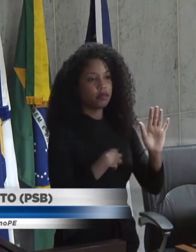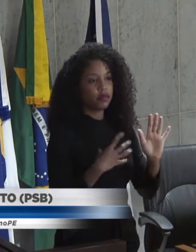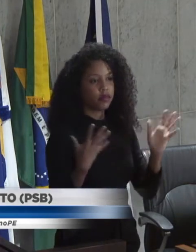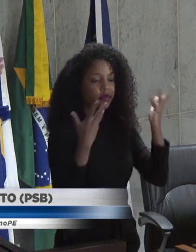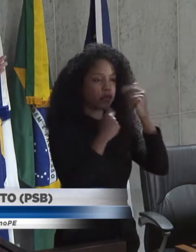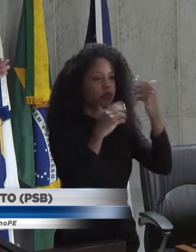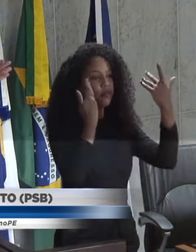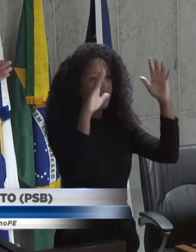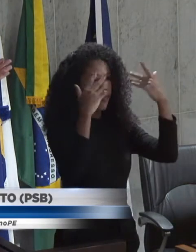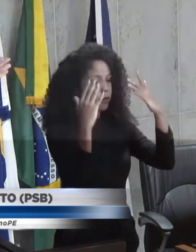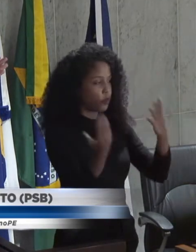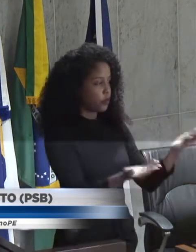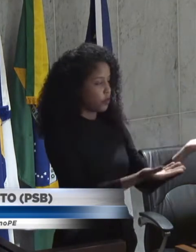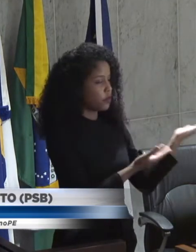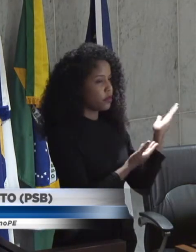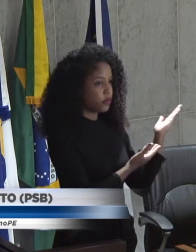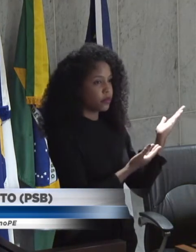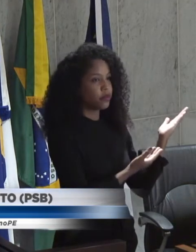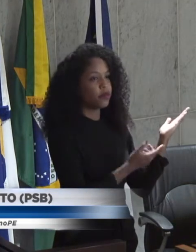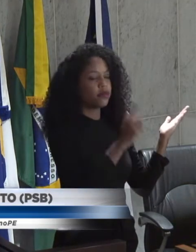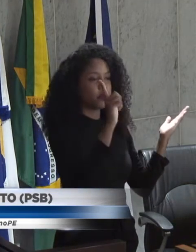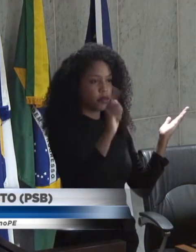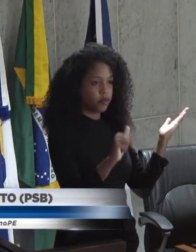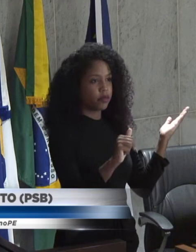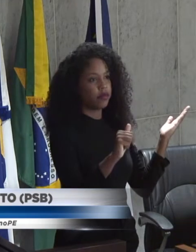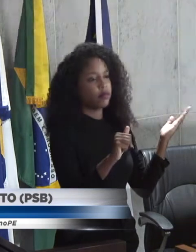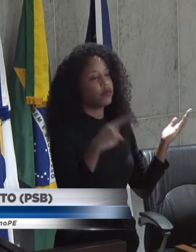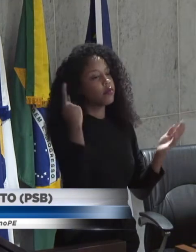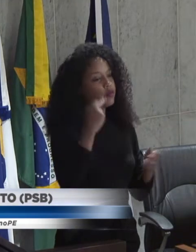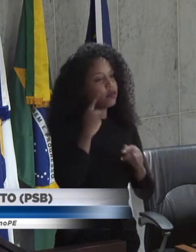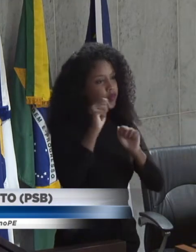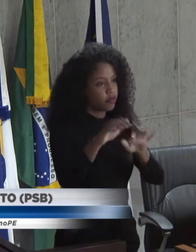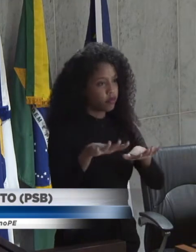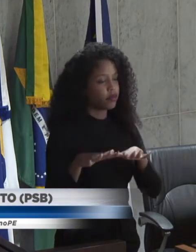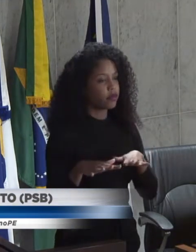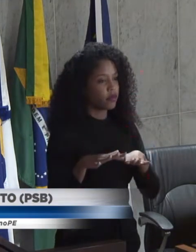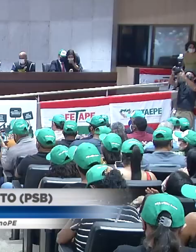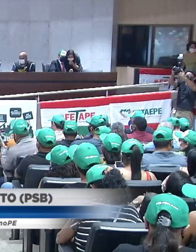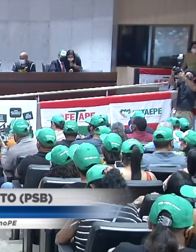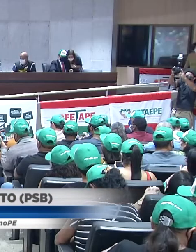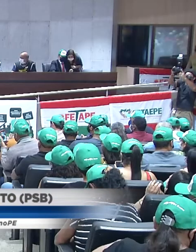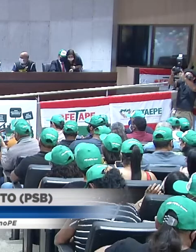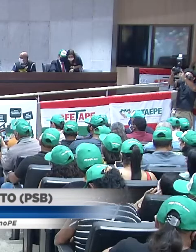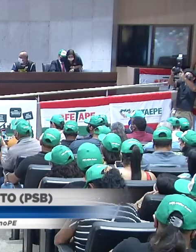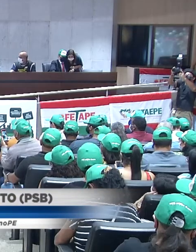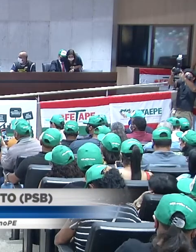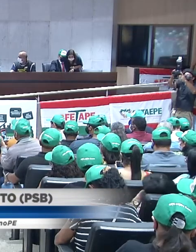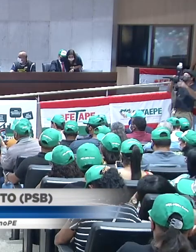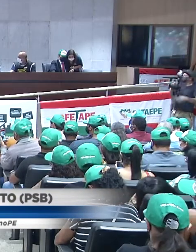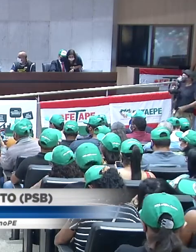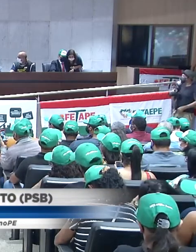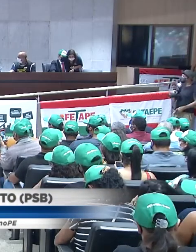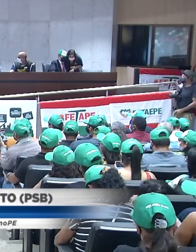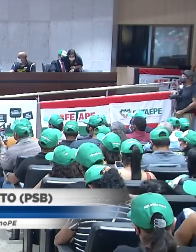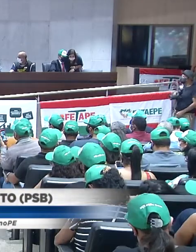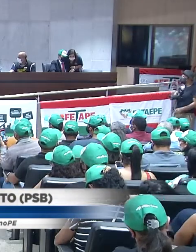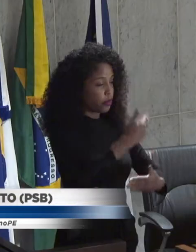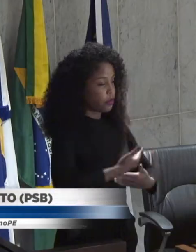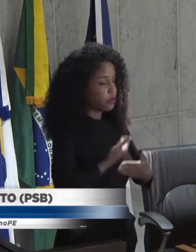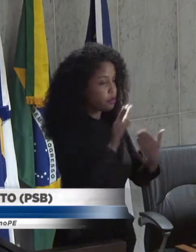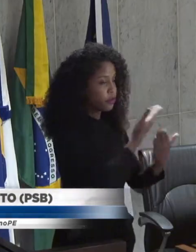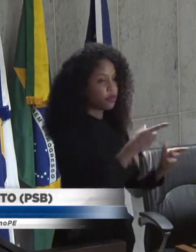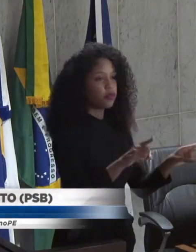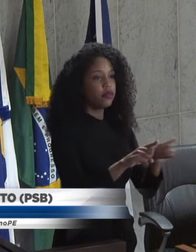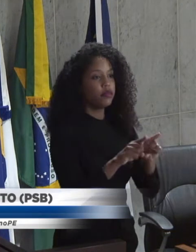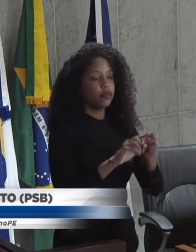uma salva de palmas para o companheiro Doriel, que é um grande parlamentar aqui no primeiro mandato nessa casa. Eu agradecer pelo convite e saudar também o nosso